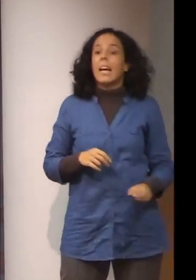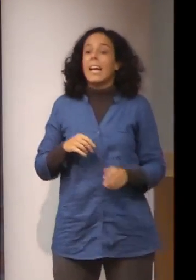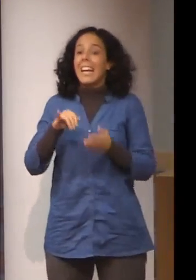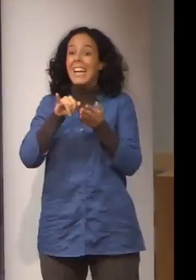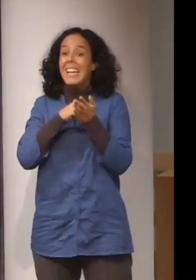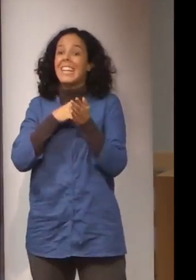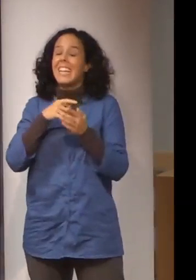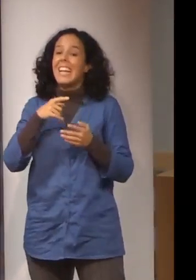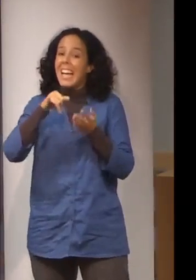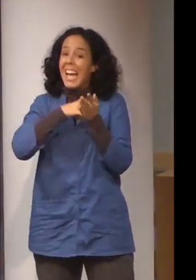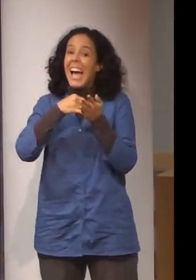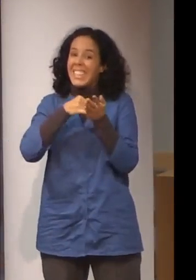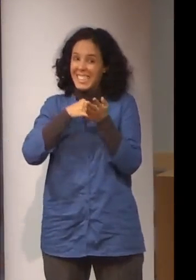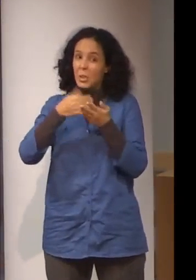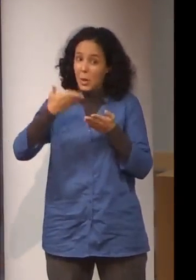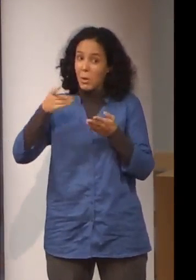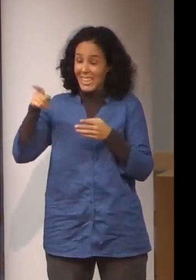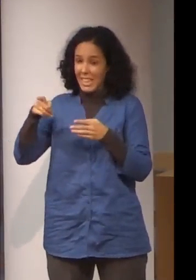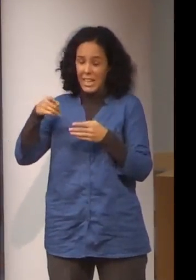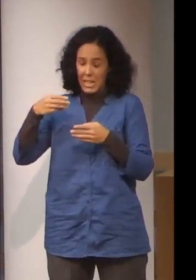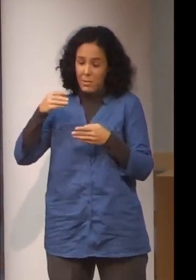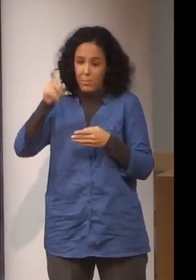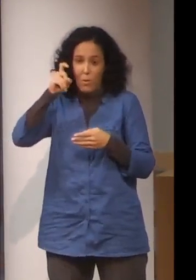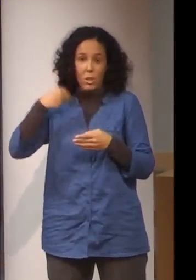duración, puede comprender un año entero.